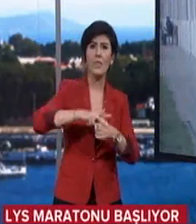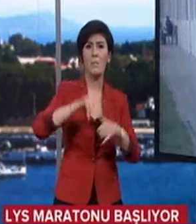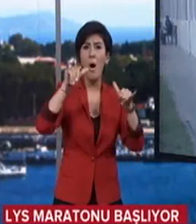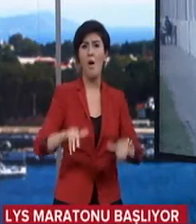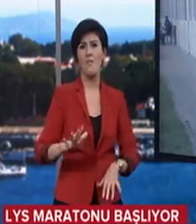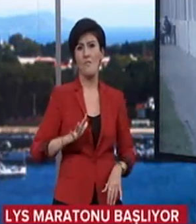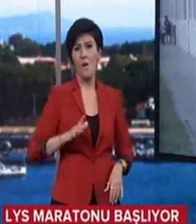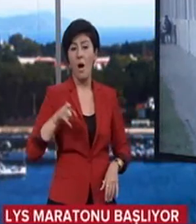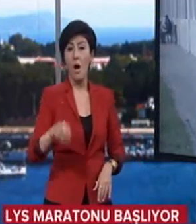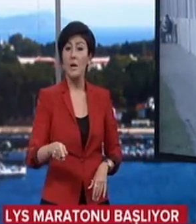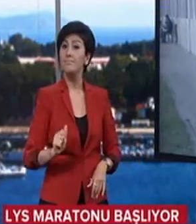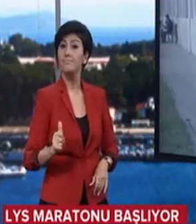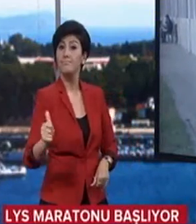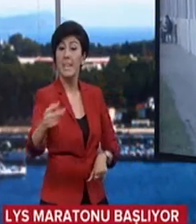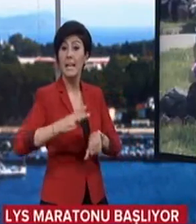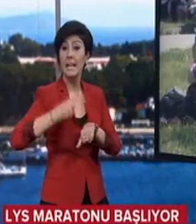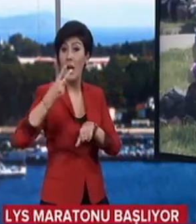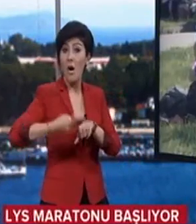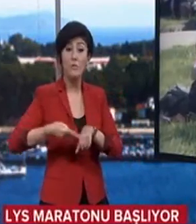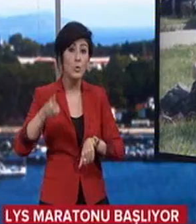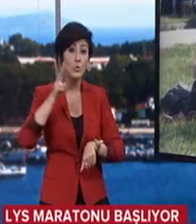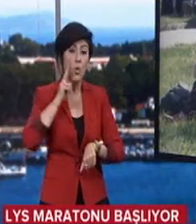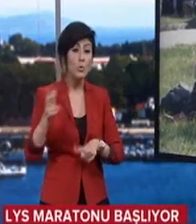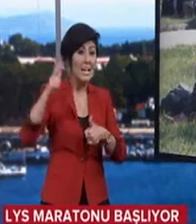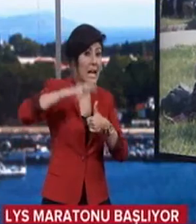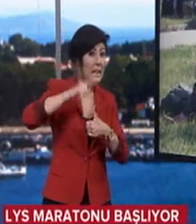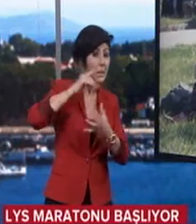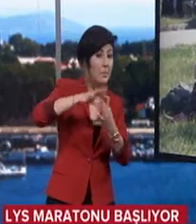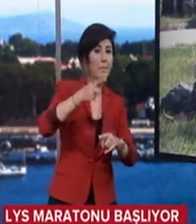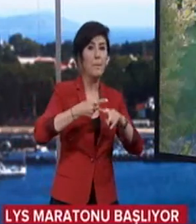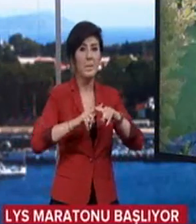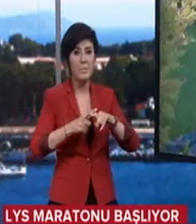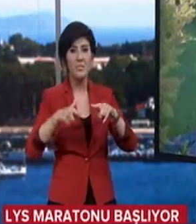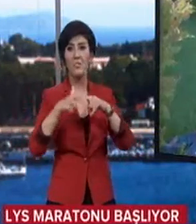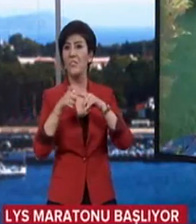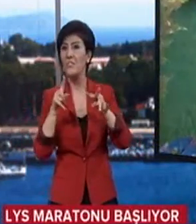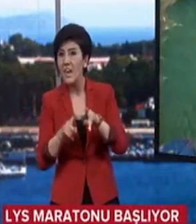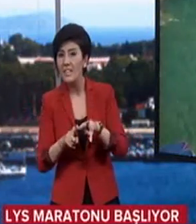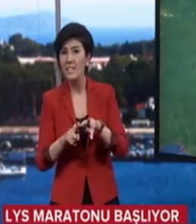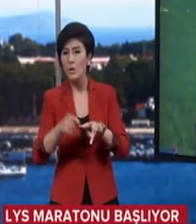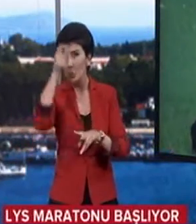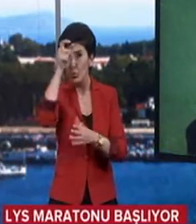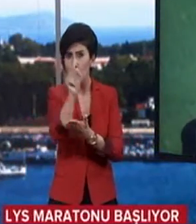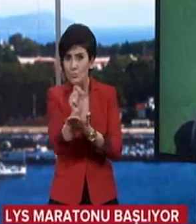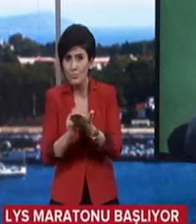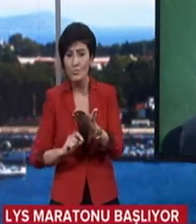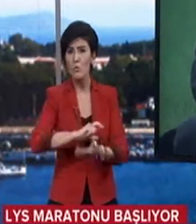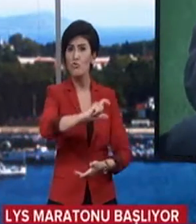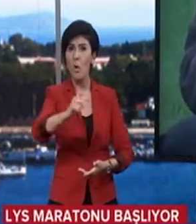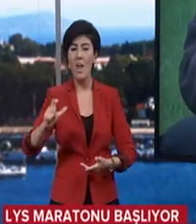hak kazandı. Önümüzdeki 2 hafta sonunda katılımcılar matematik, fen bilimleri, edebiyat,